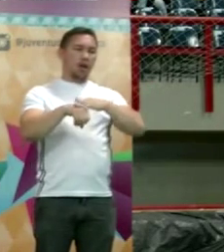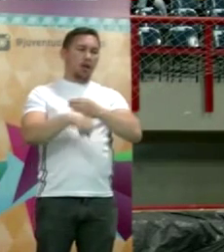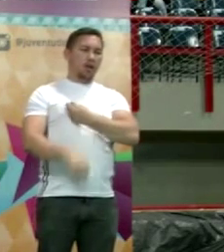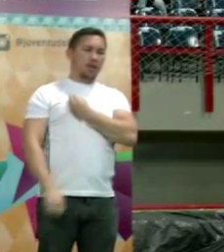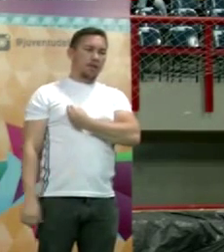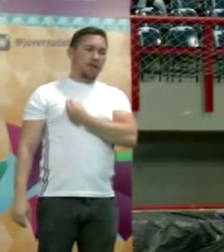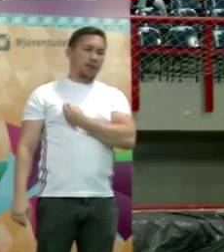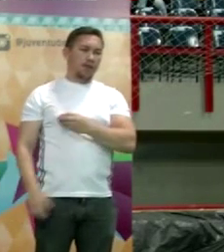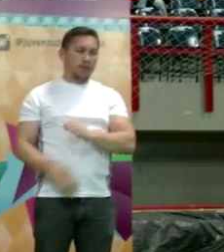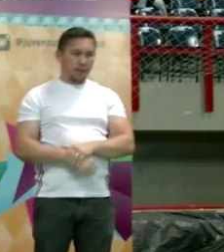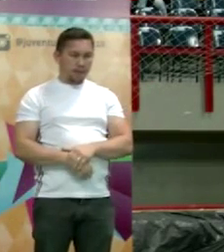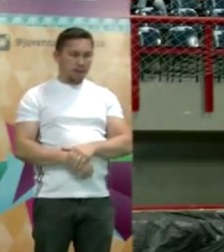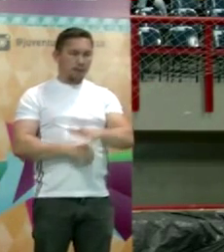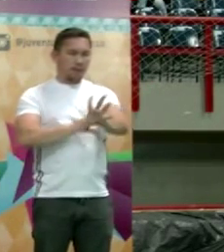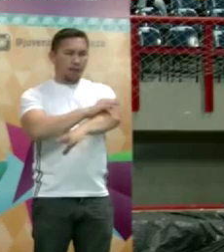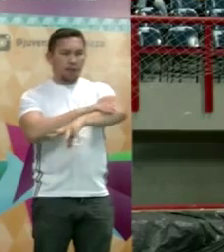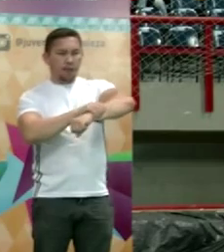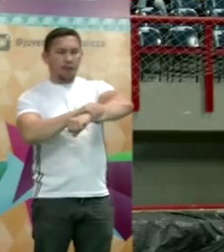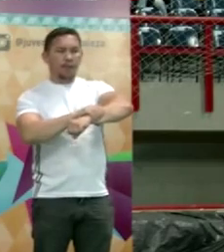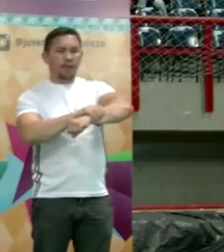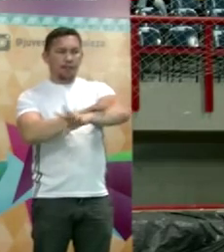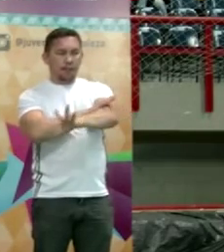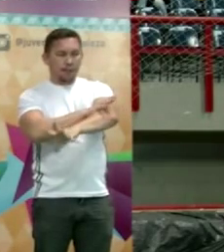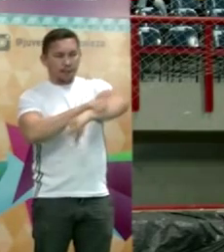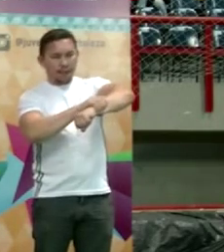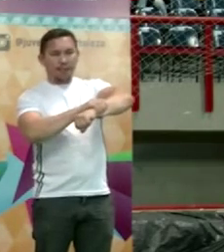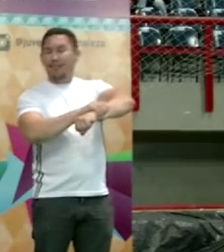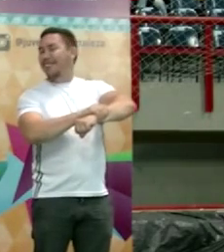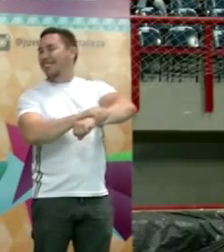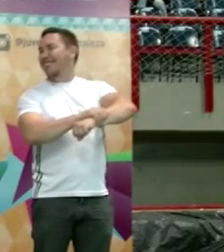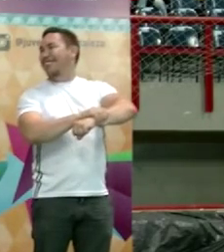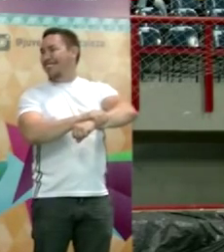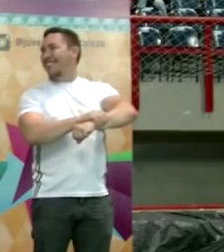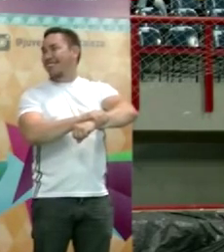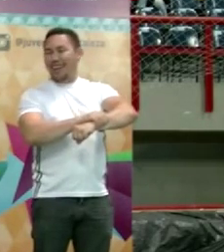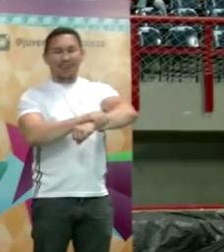tivesse. Mandioca. Mandioca